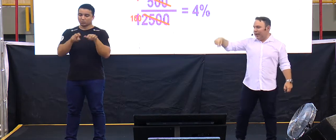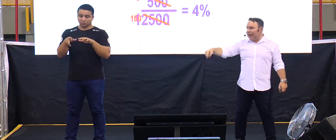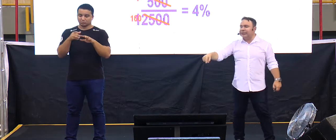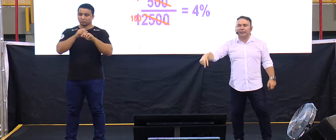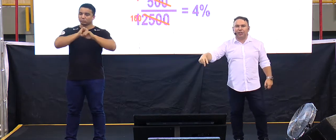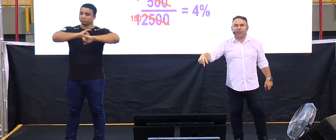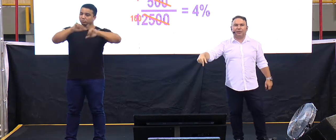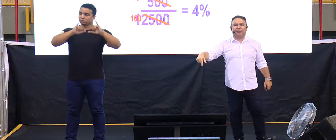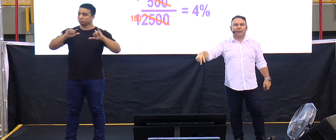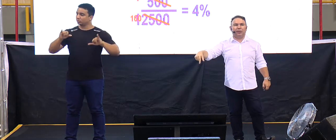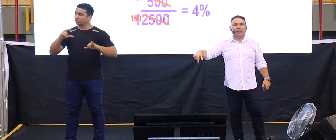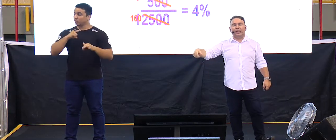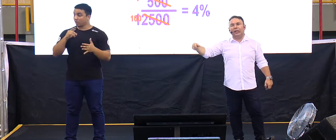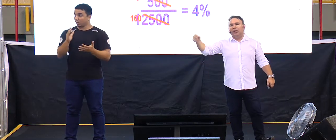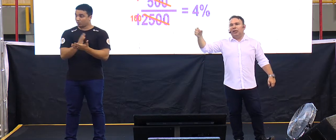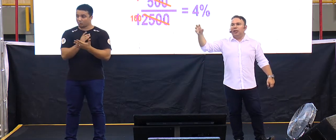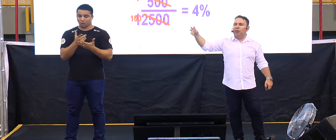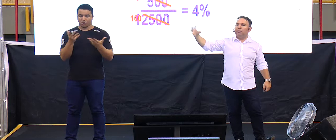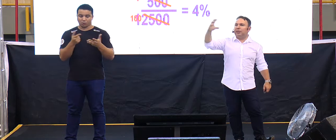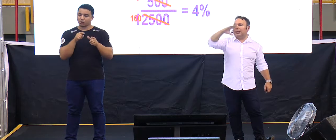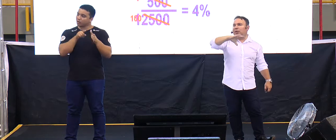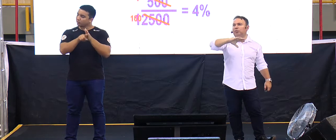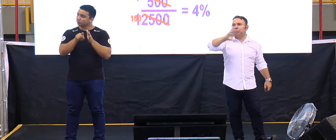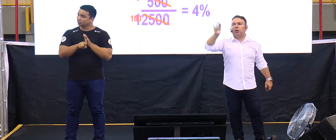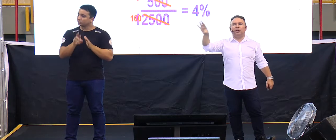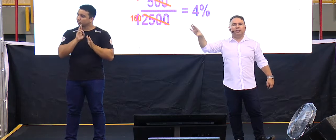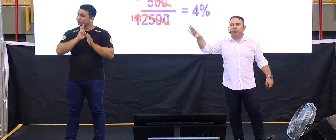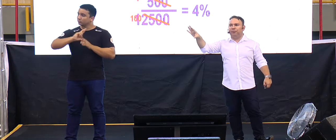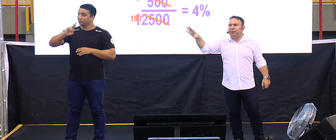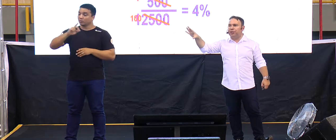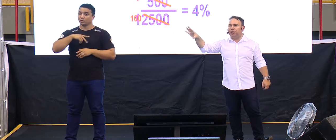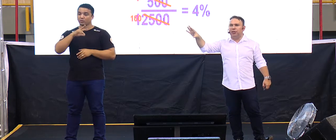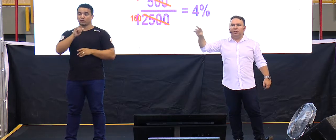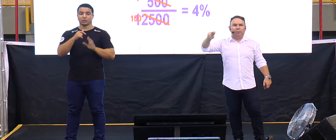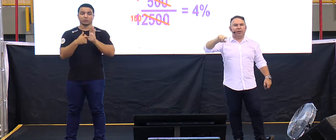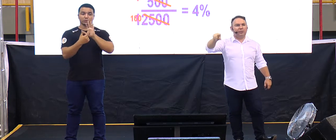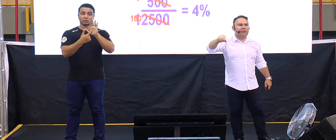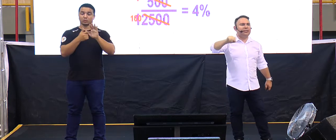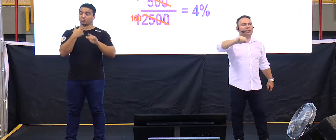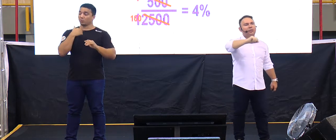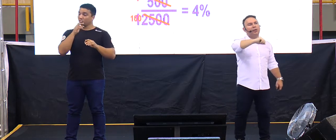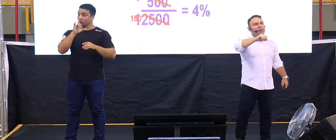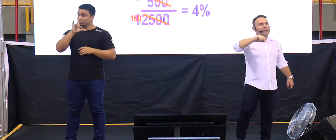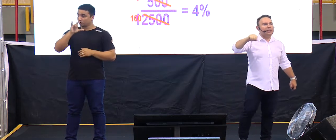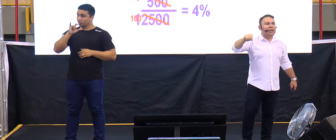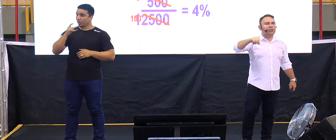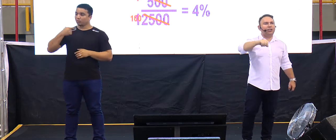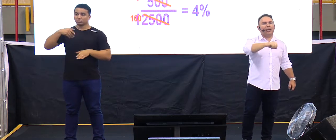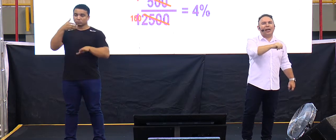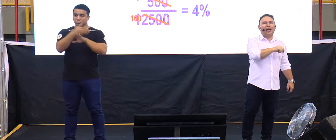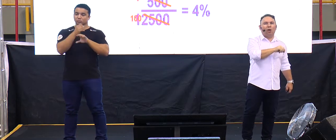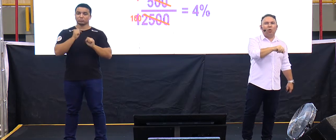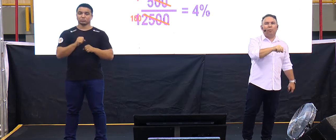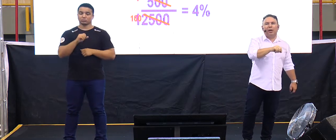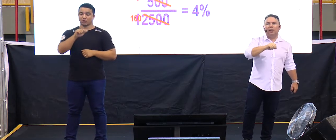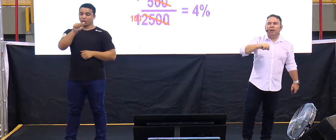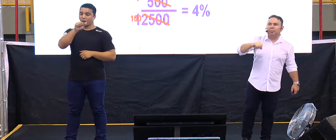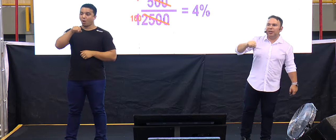bacanas, essas que a gente está fazendo aqui, e eu vou botar lá no Stories ou no feed, para vocês, é só seguir a gente